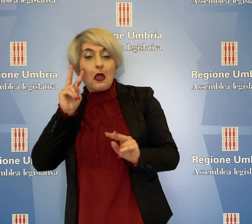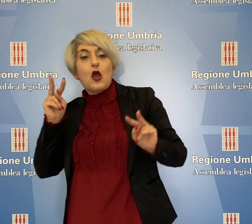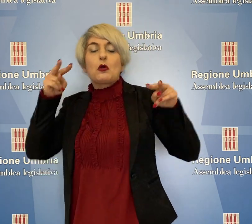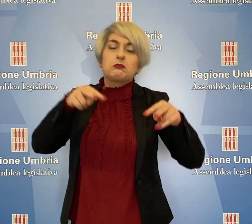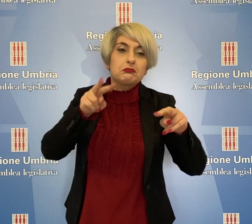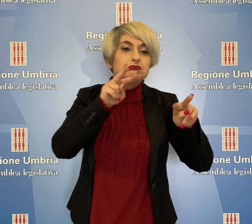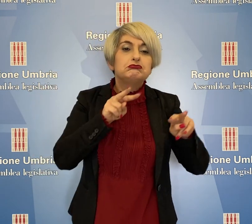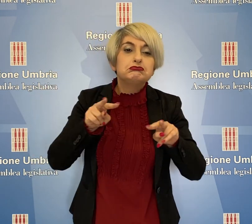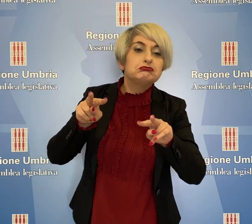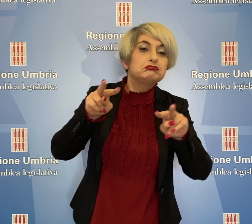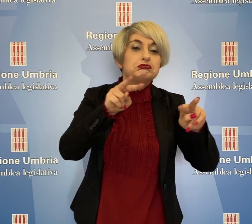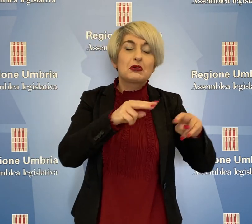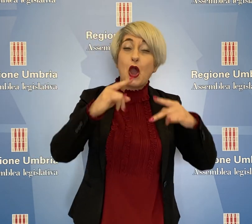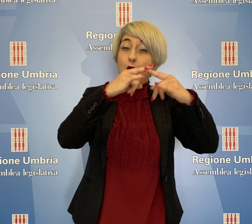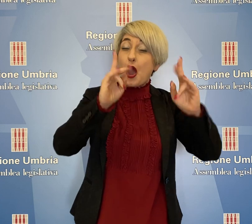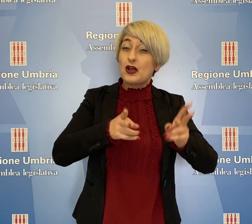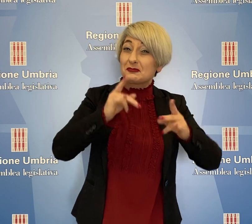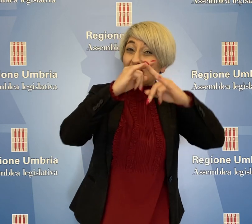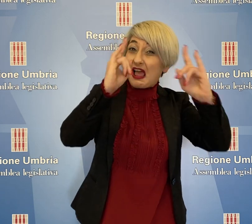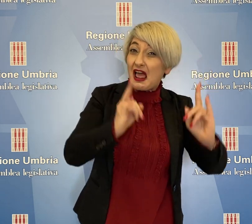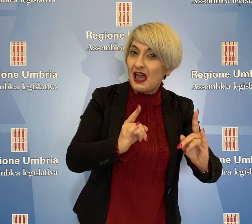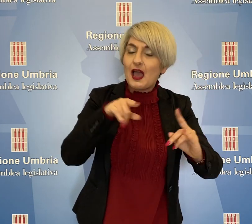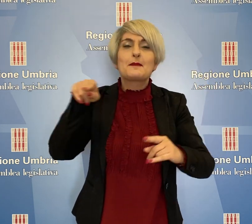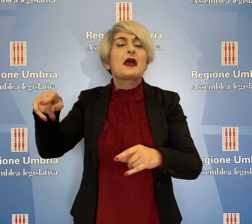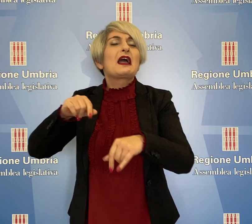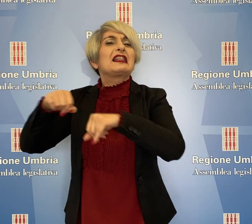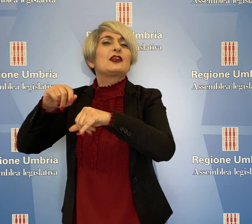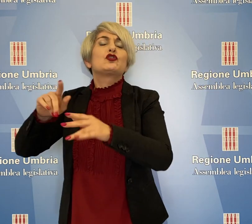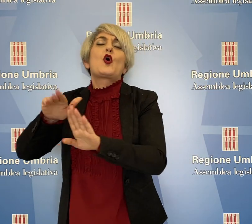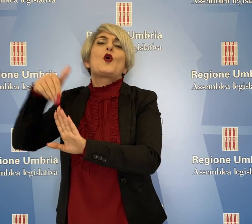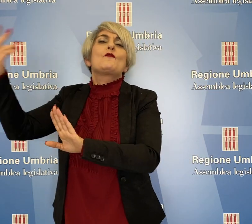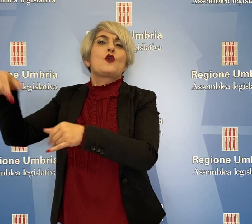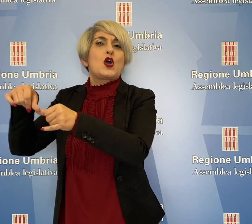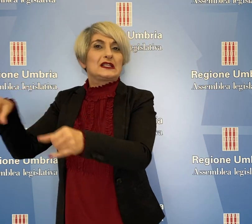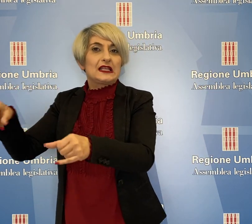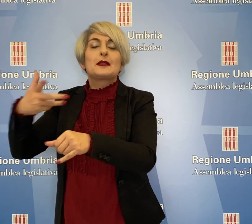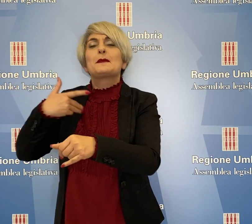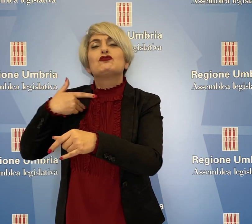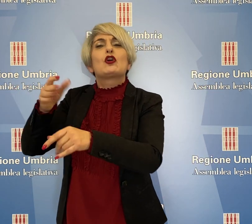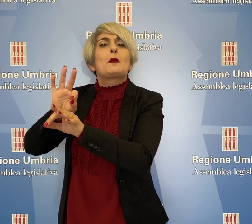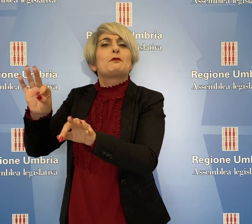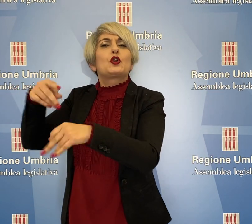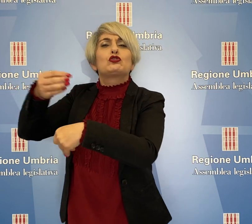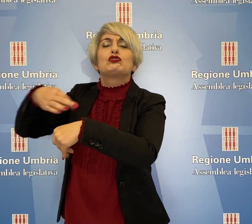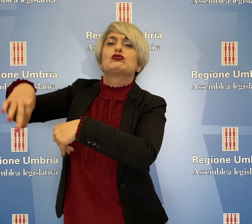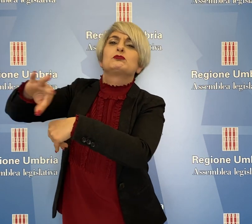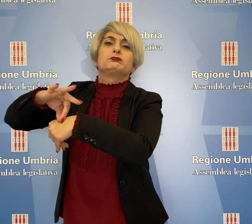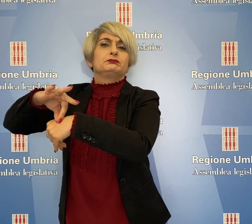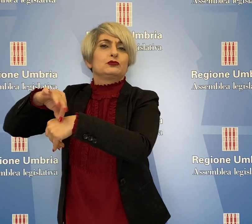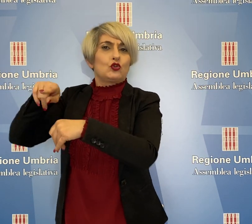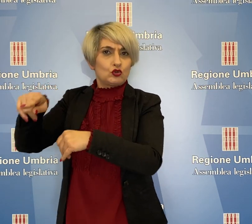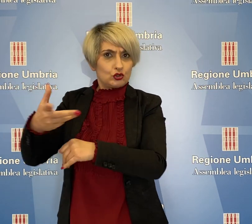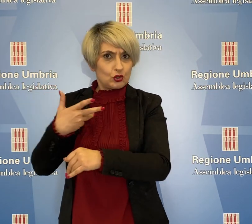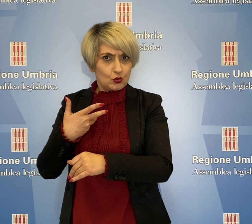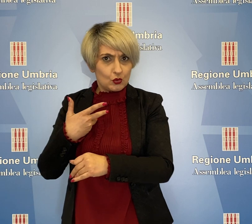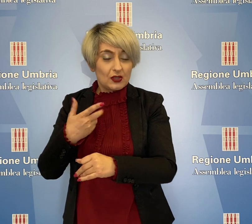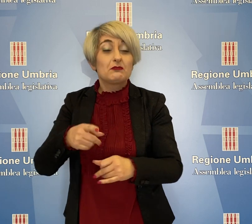sopraluogo sull'ospedale da campo era fuori sede ma erano in servizio dei suoi sostituti la struttura campale è